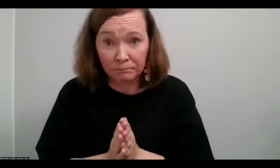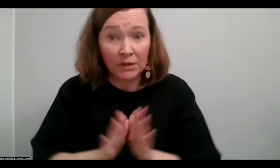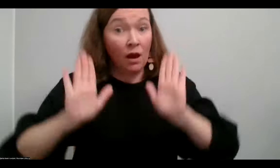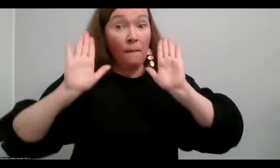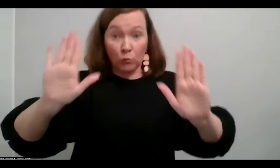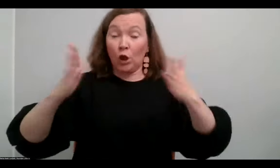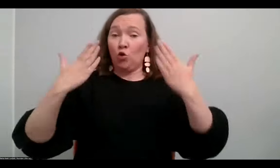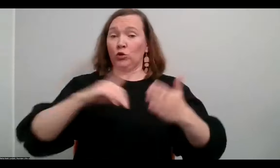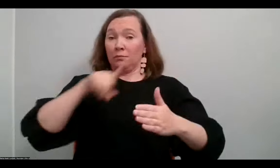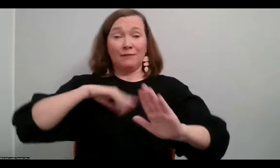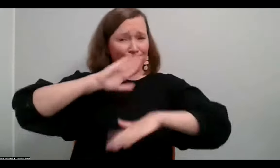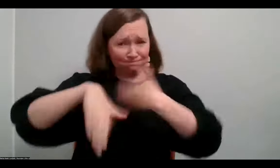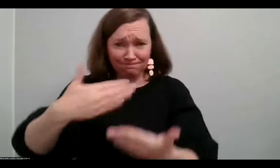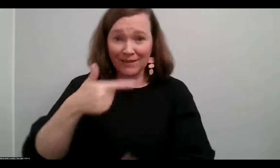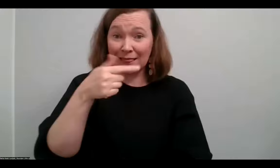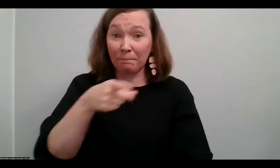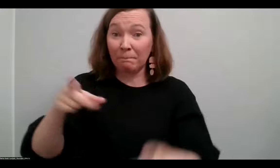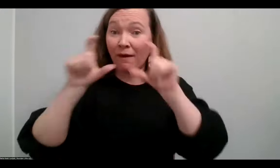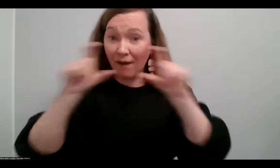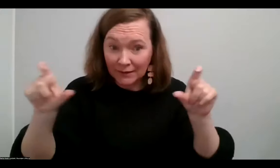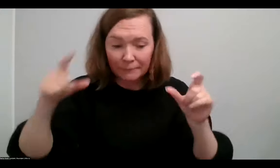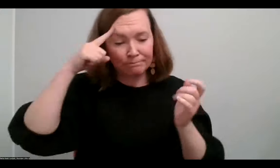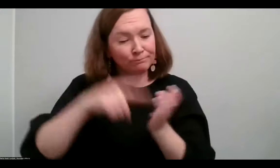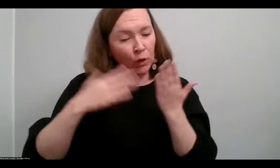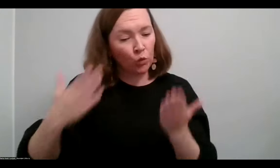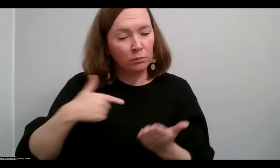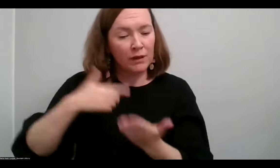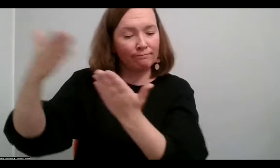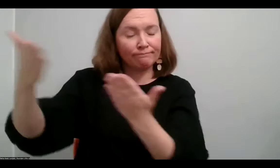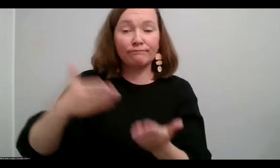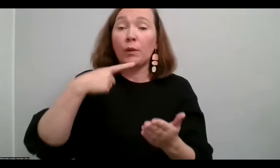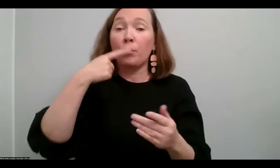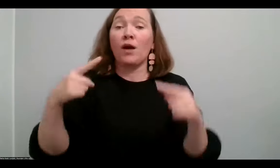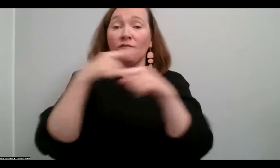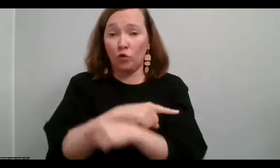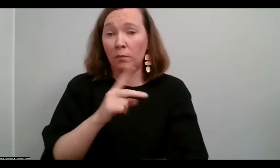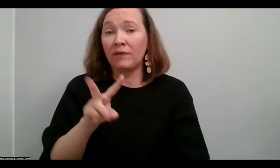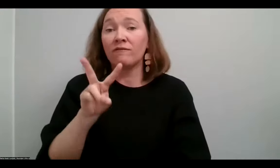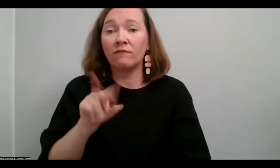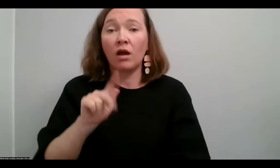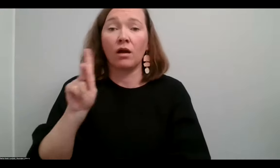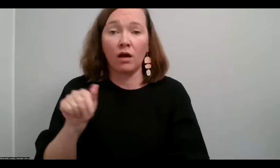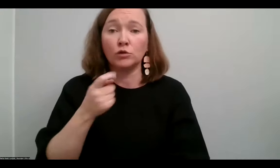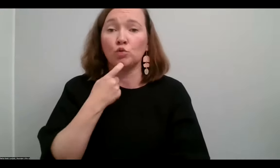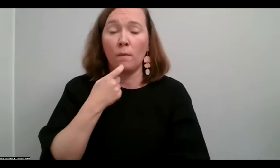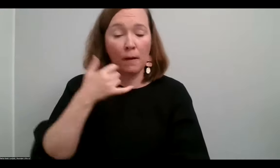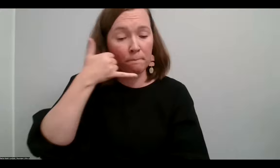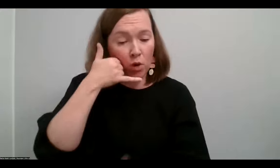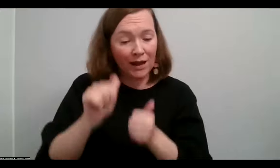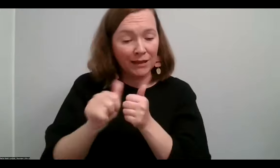Eli pieni tekninen asia tähän väliin. Mutta nyt jatketaan TPP-aiheen parissa. Ja seuraavaksi